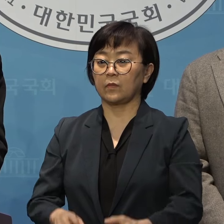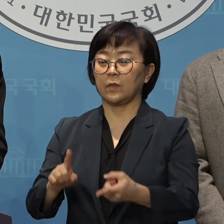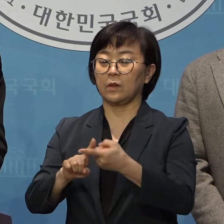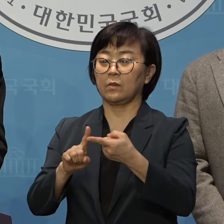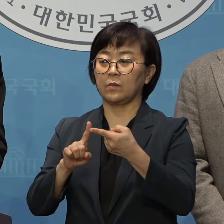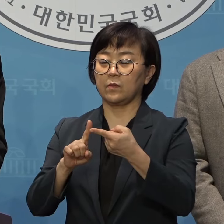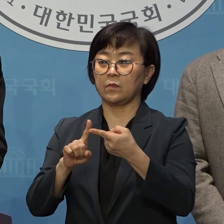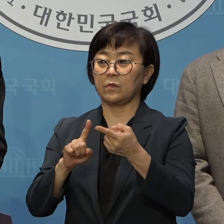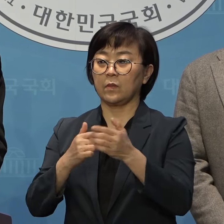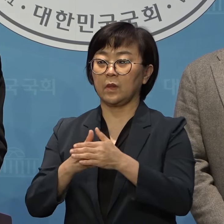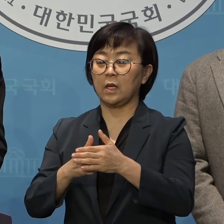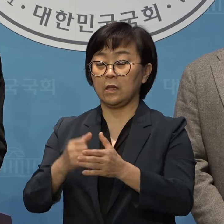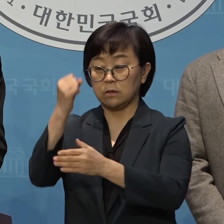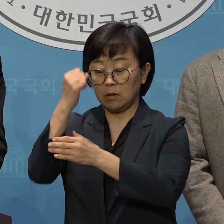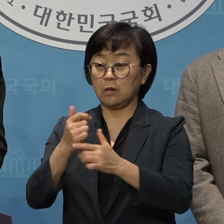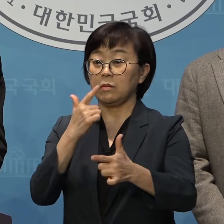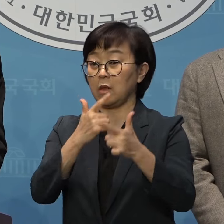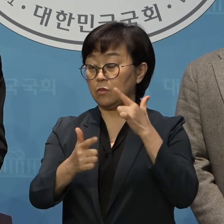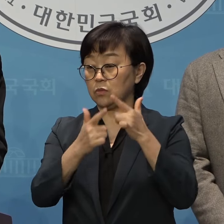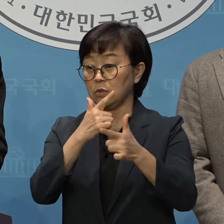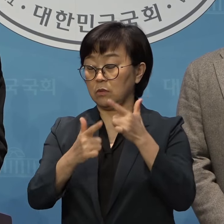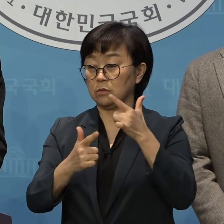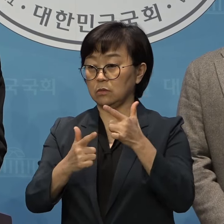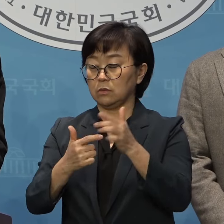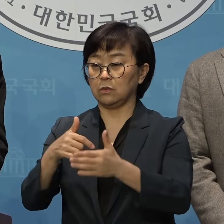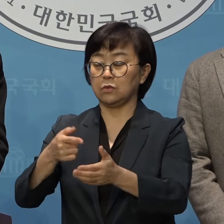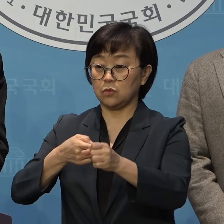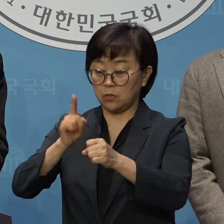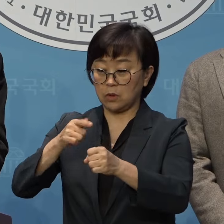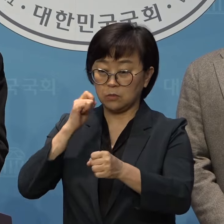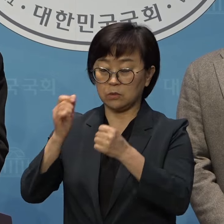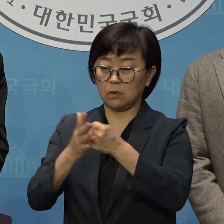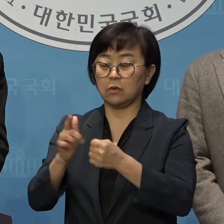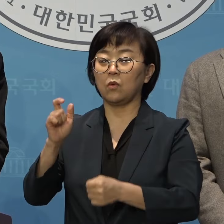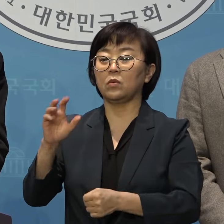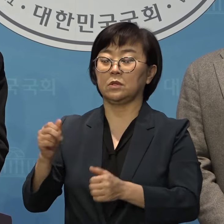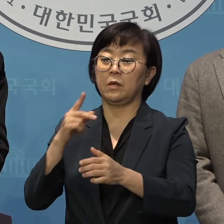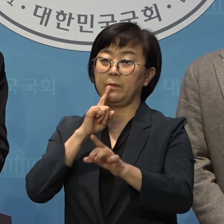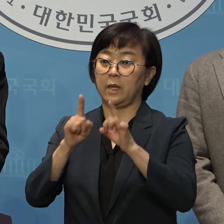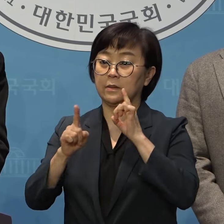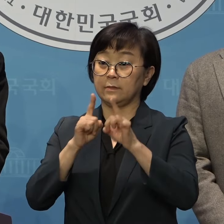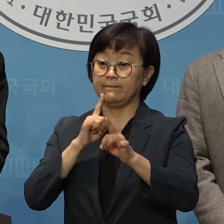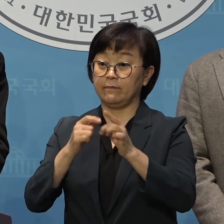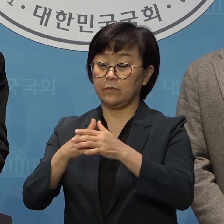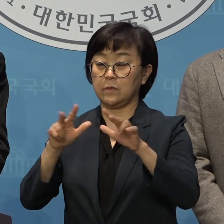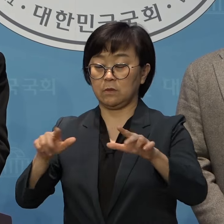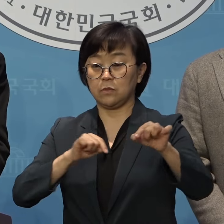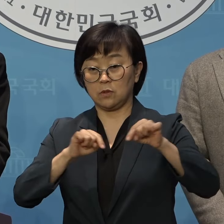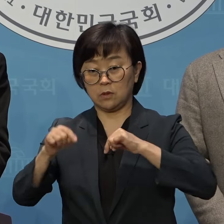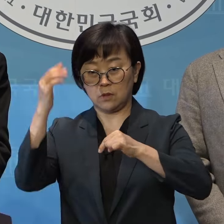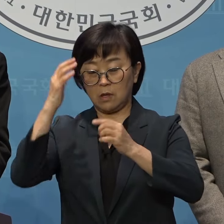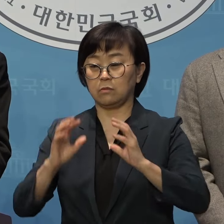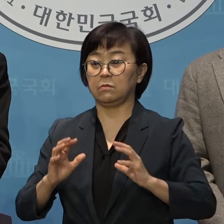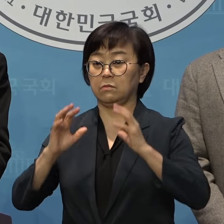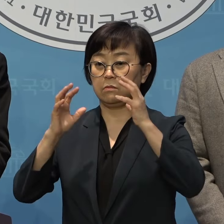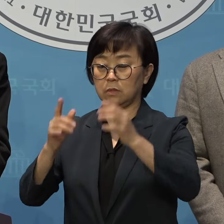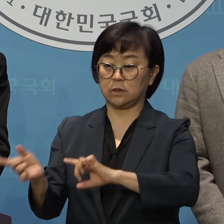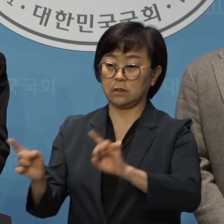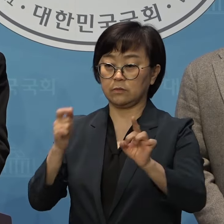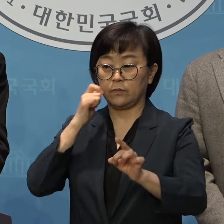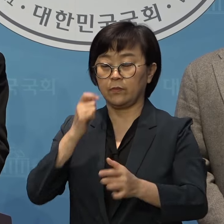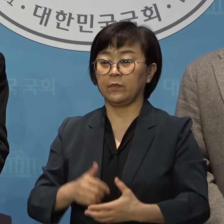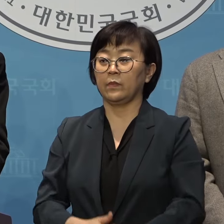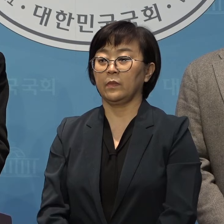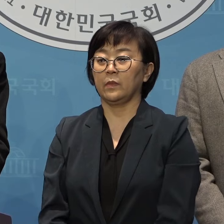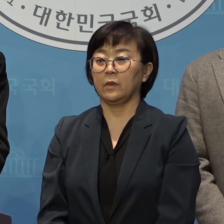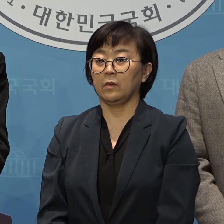후목불가조, 썩은 나무로는 조각을 할 수 없다는 공자의 말씀처럼 지금의 정치로는 대한민국을 살릴 수